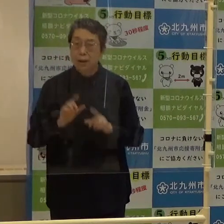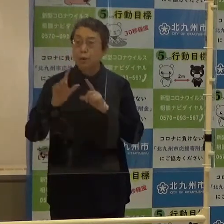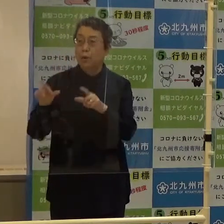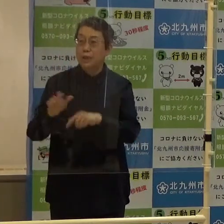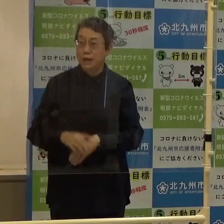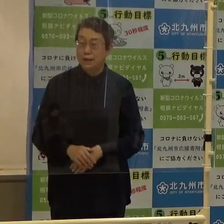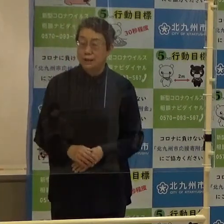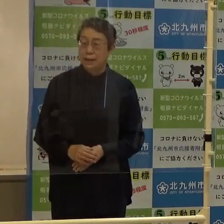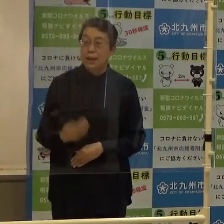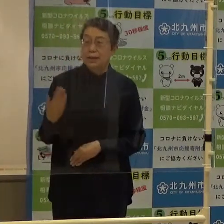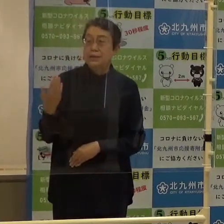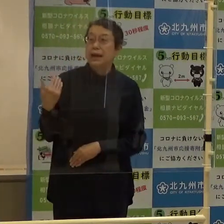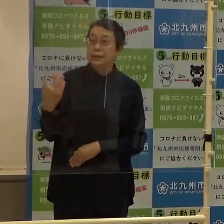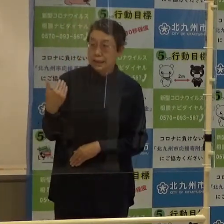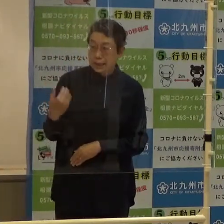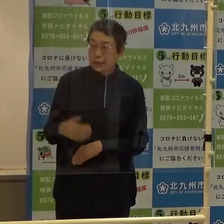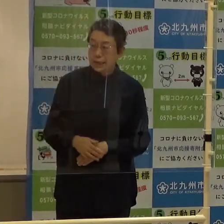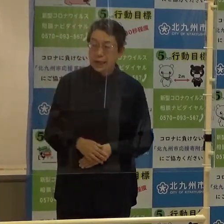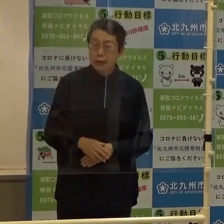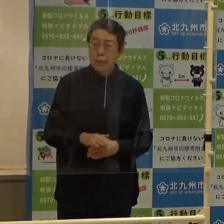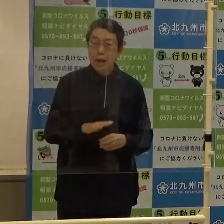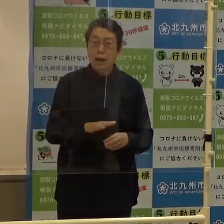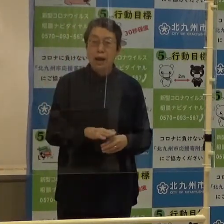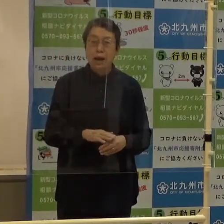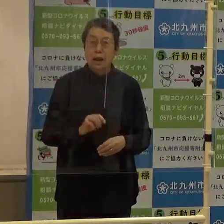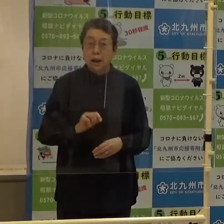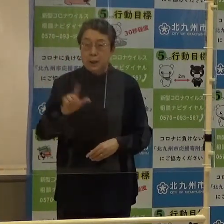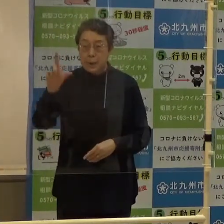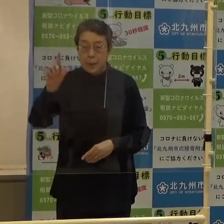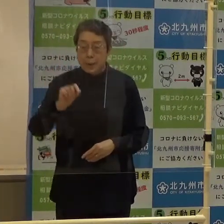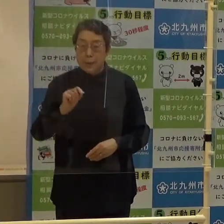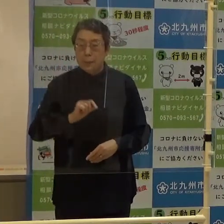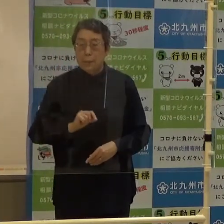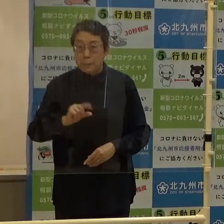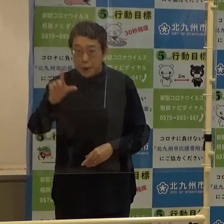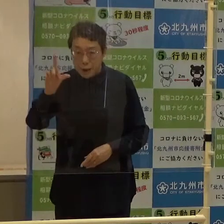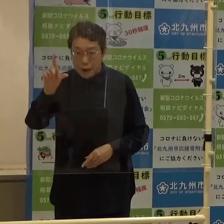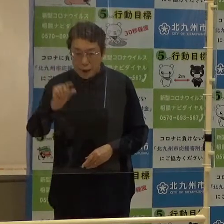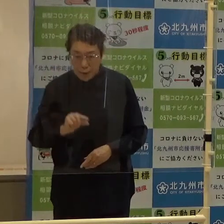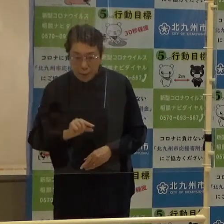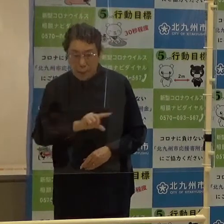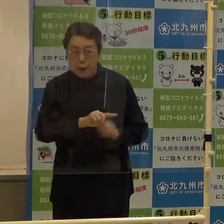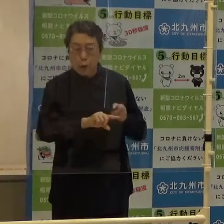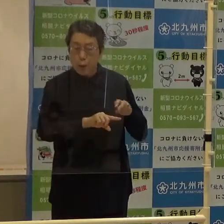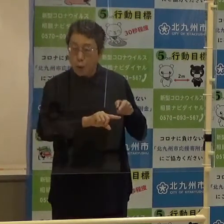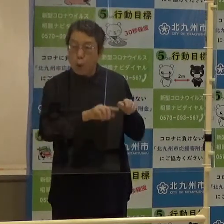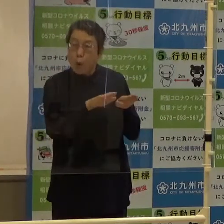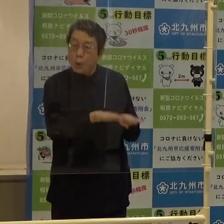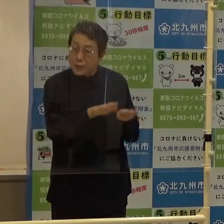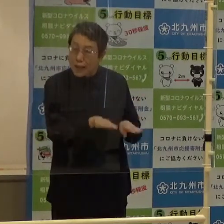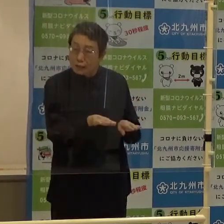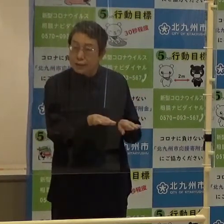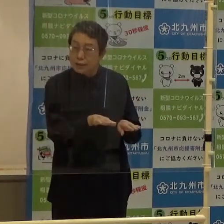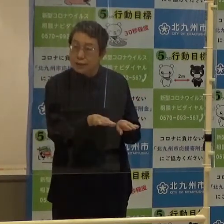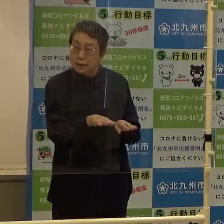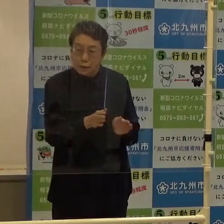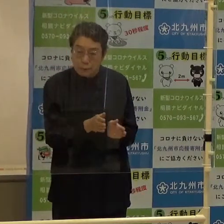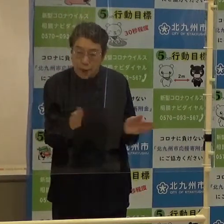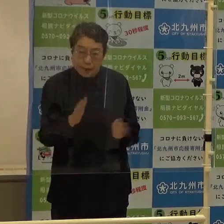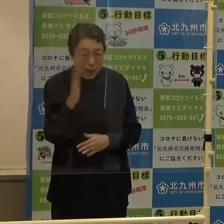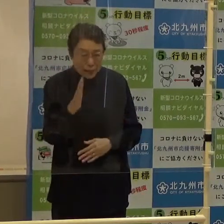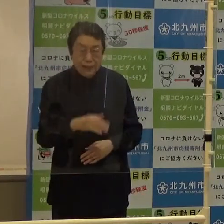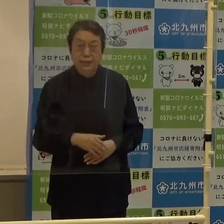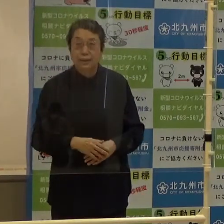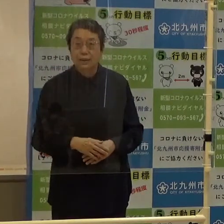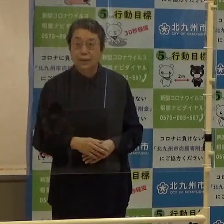先般の抑え込むことができたと思うという、発言をしたわけでありますが、その時に収束